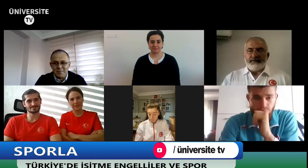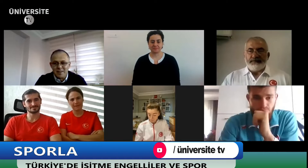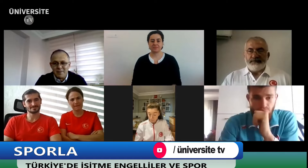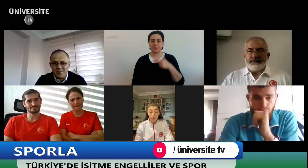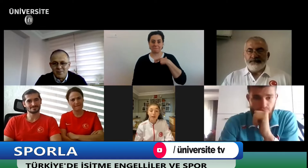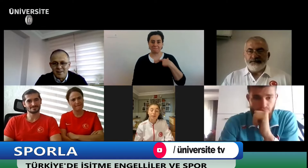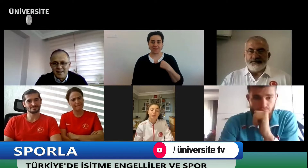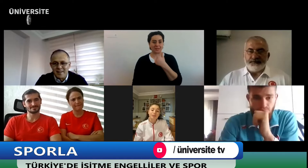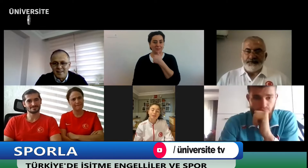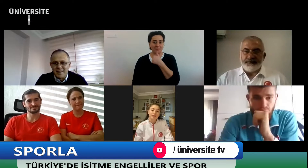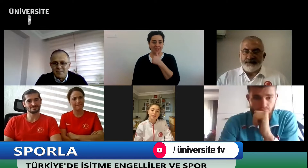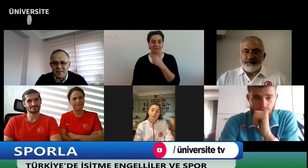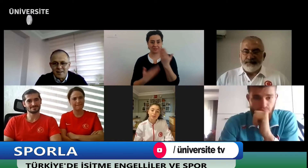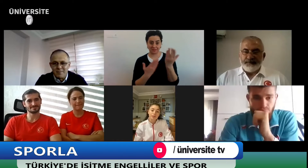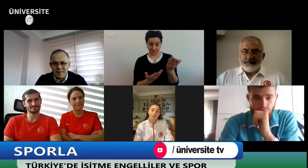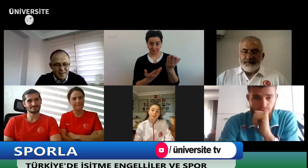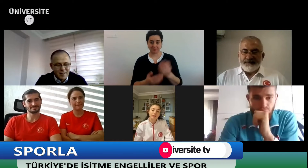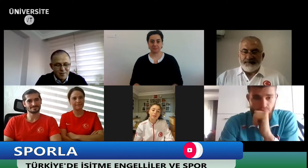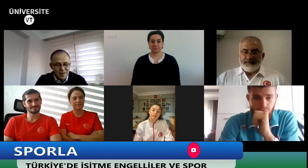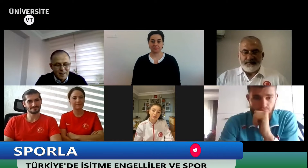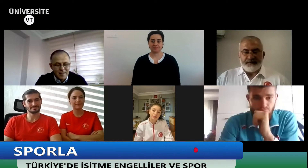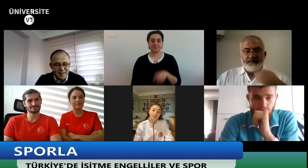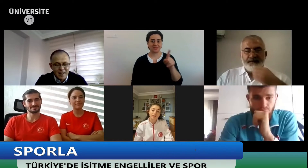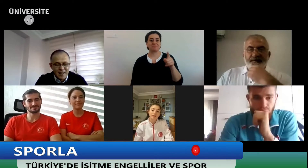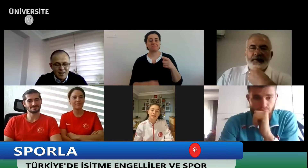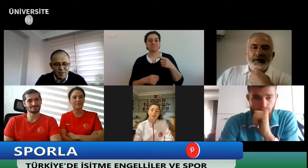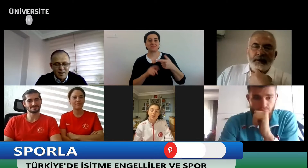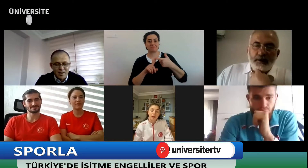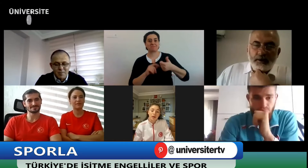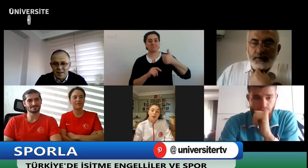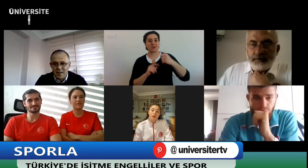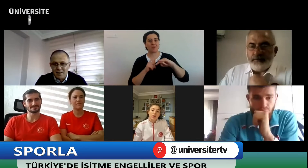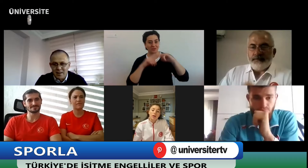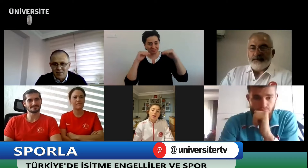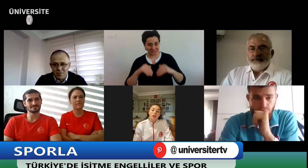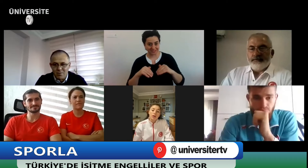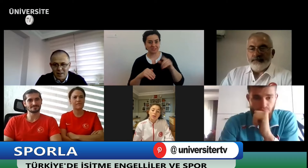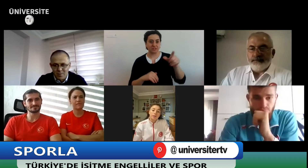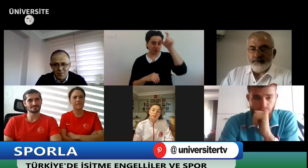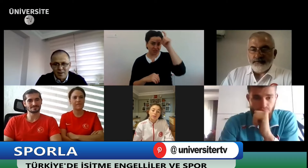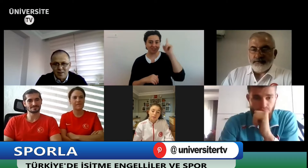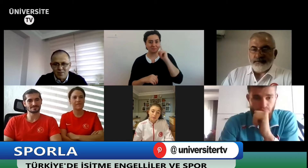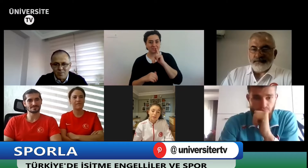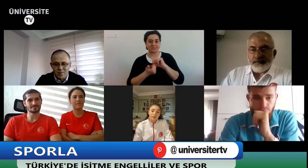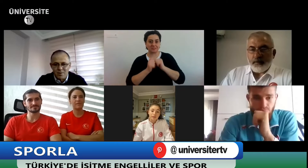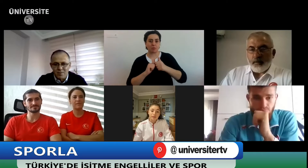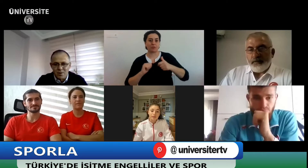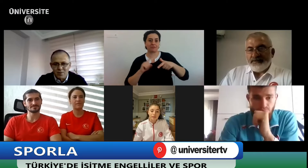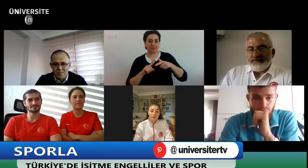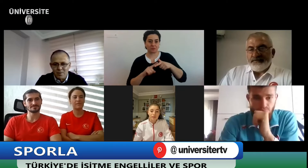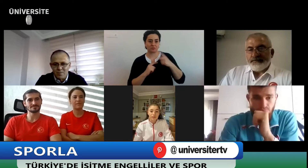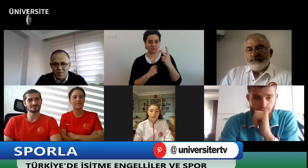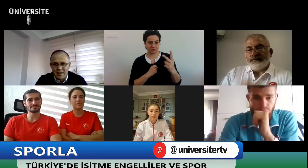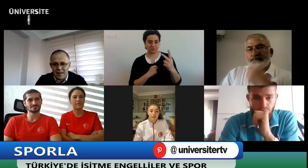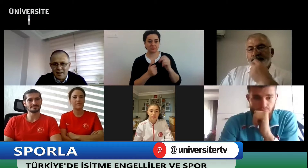Evet, Mahir Bey'den başlıyoruz. Sayın As Başkanımız tekrar hoş geldiniz. Türkiye'de İşitme Engelliler Federasyonumuz var, spor federasyonumuz.